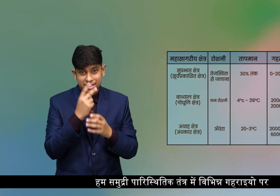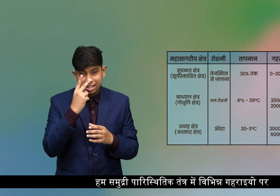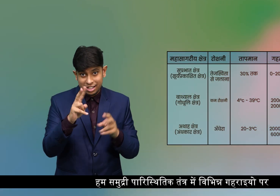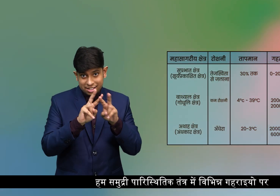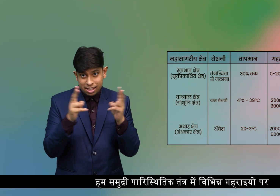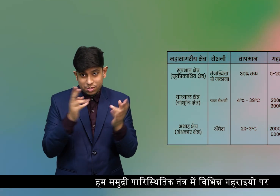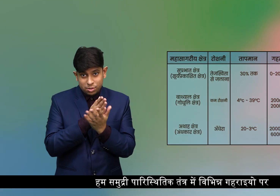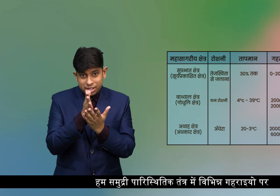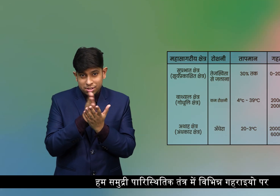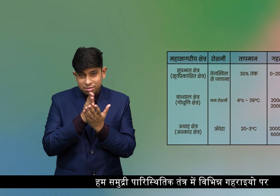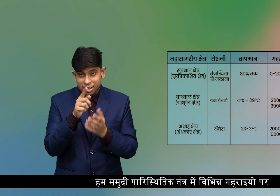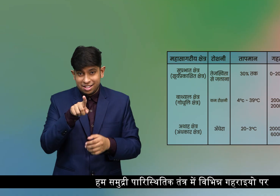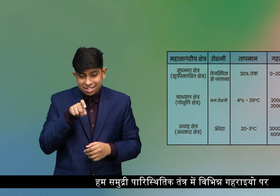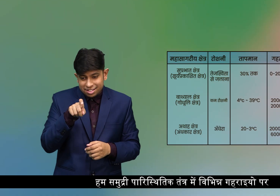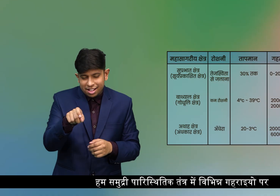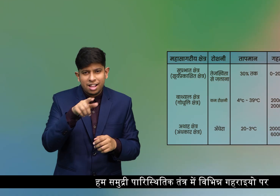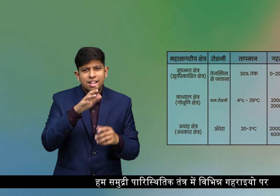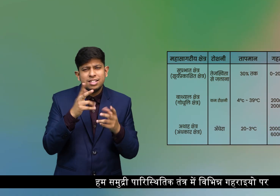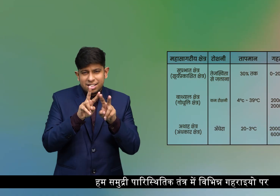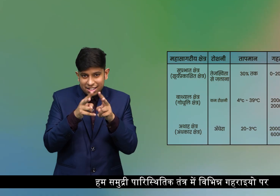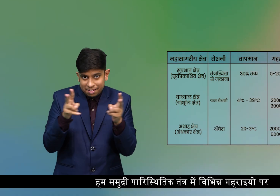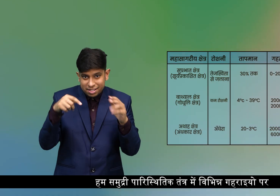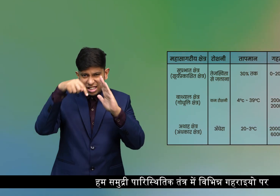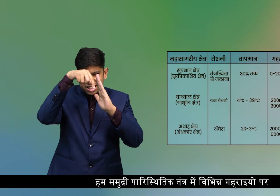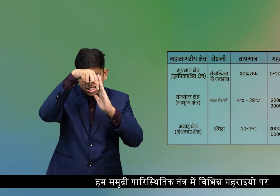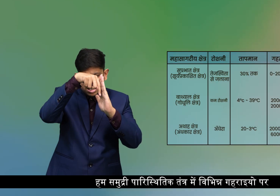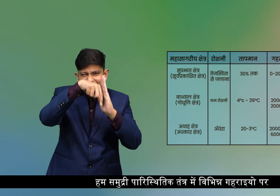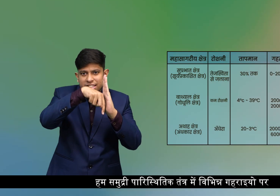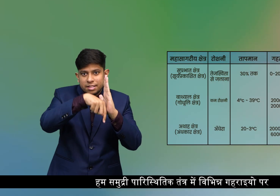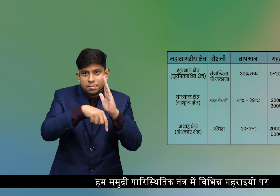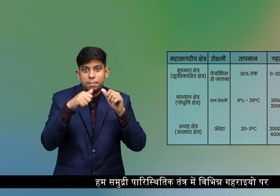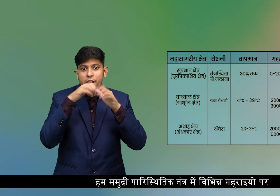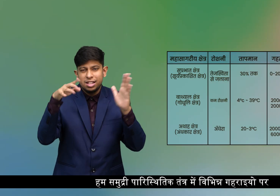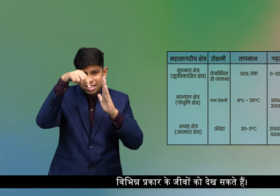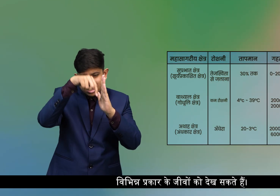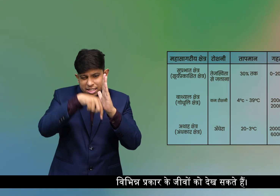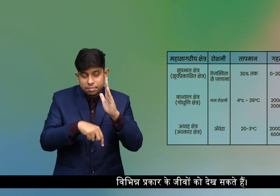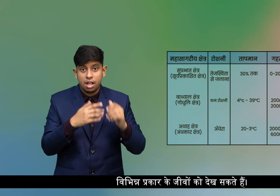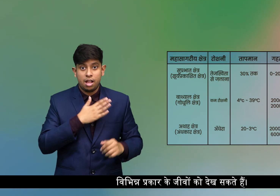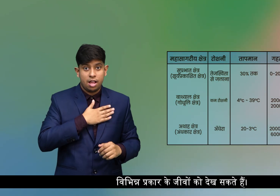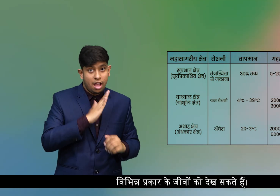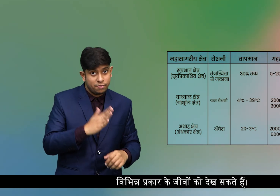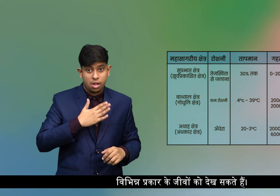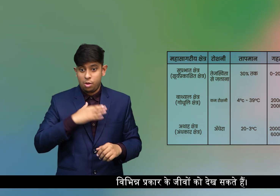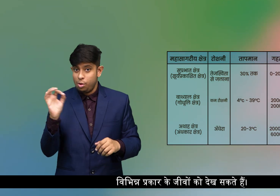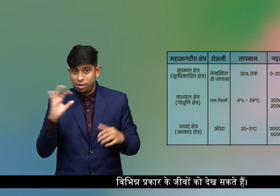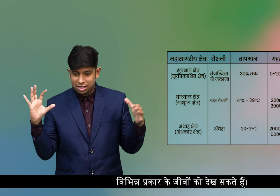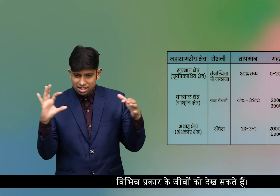हम समुद्री पारिस्थितिक तंत्र में विभिन्न गहराइयों पर विभिन्न प्रकार के जीवों को देख सकते